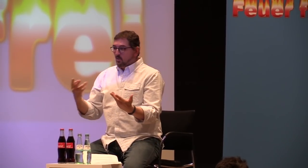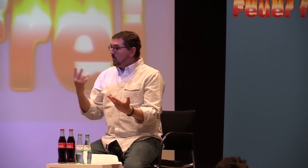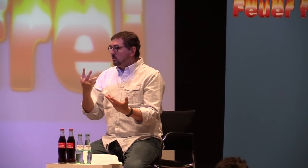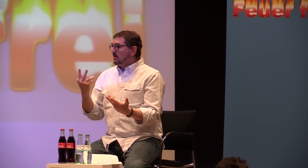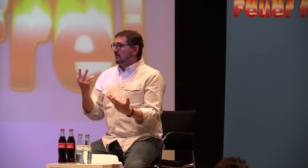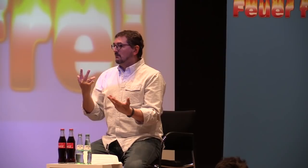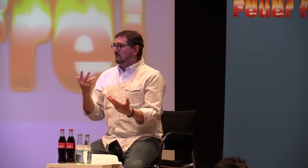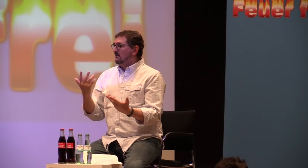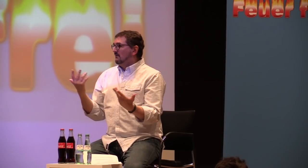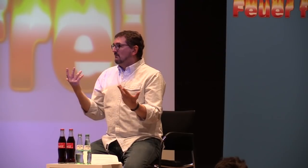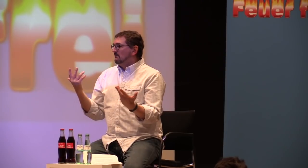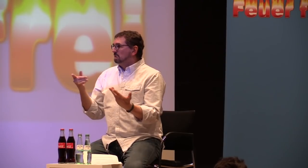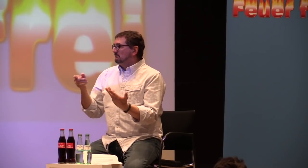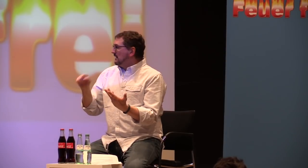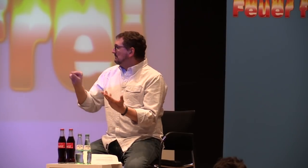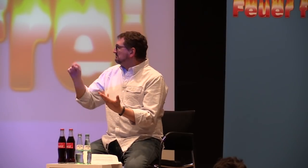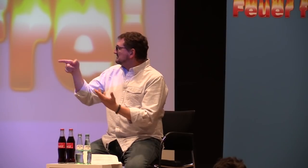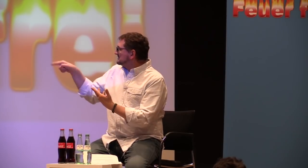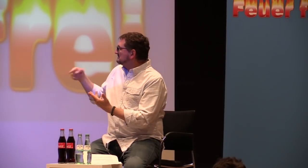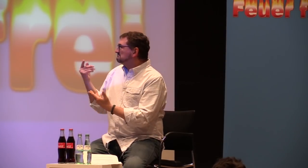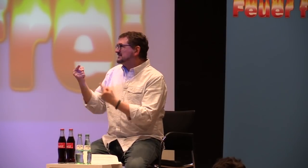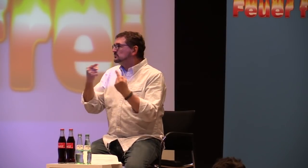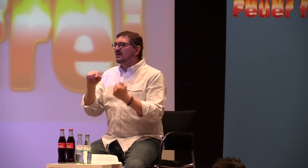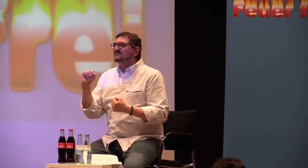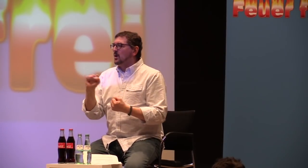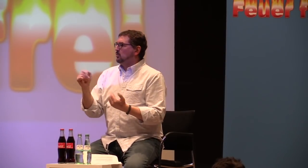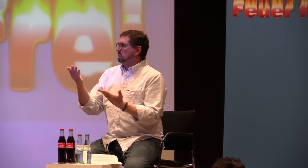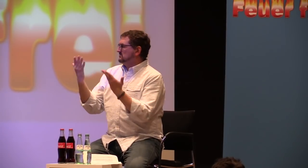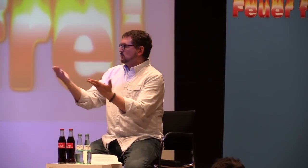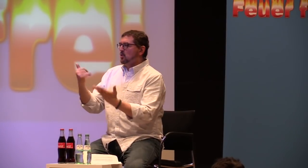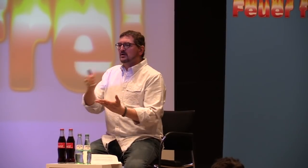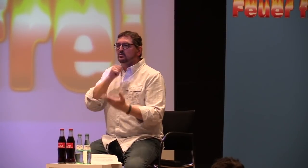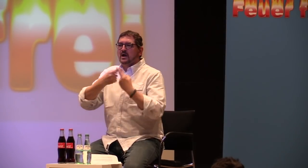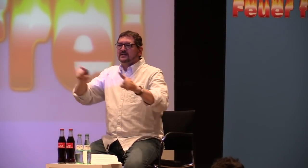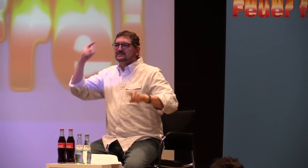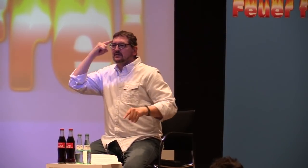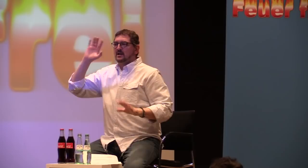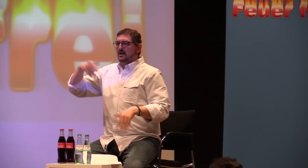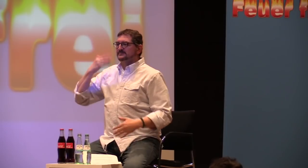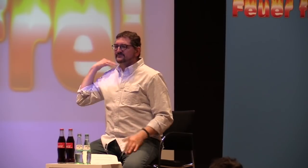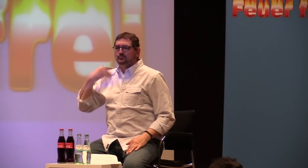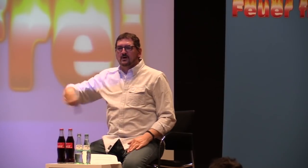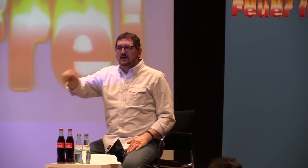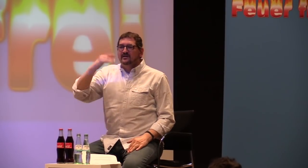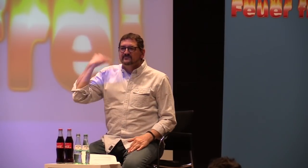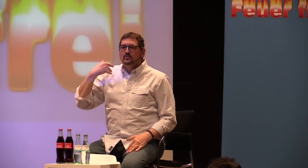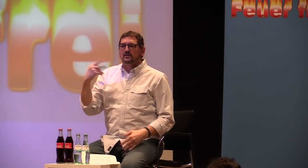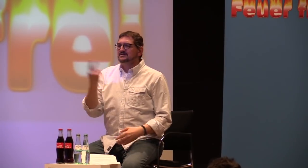ist die Gesellschaft heutzutage einfach so, dass sie sich nicht mehr einbringen möchte? Was denkt ihr